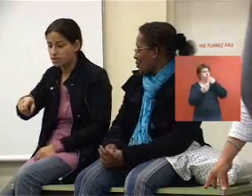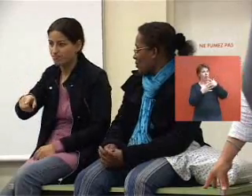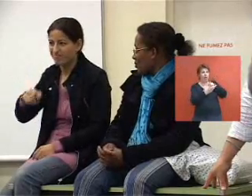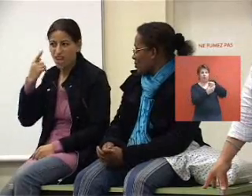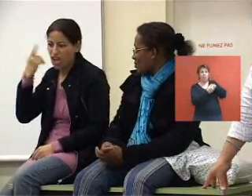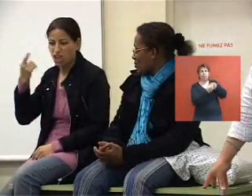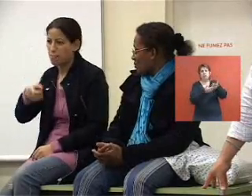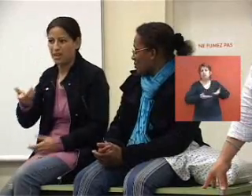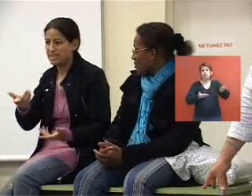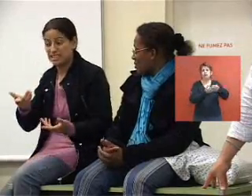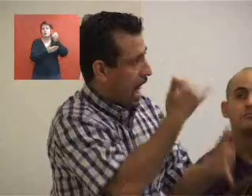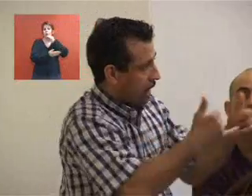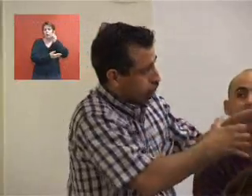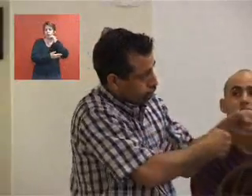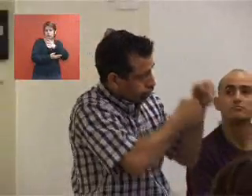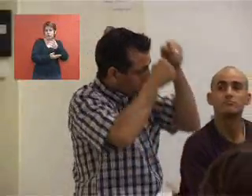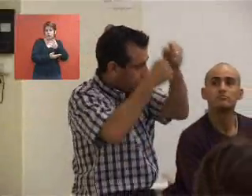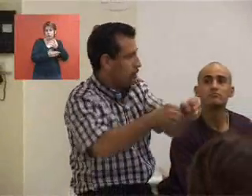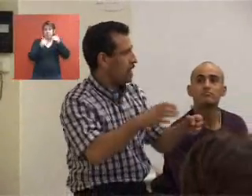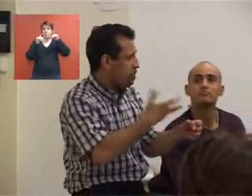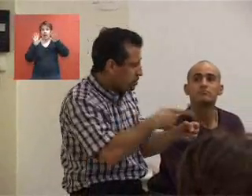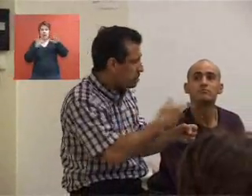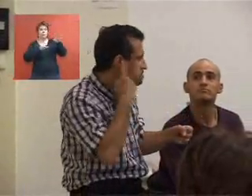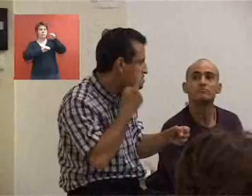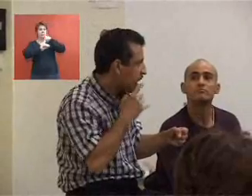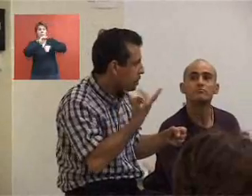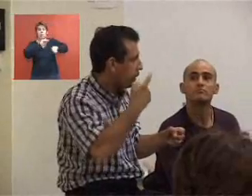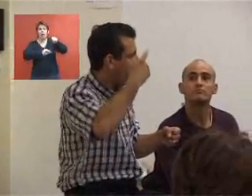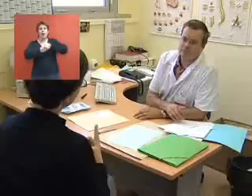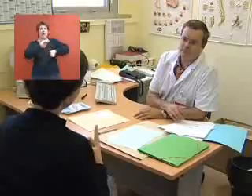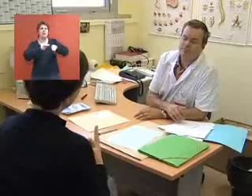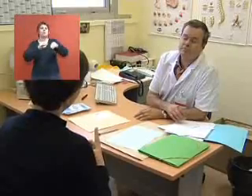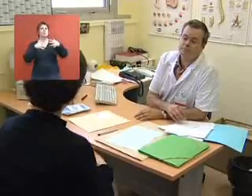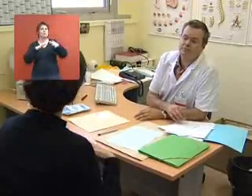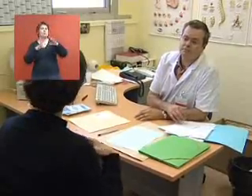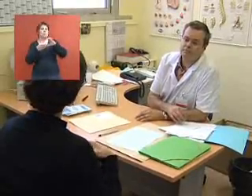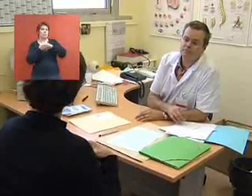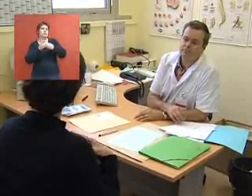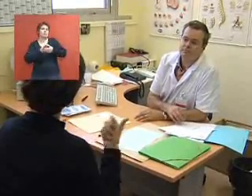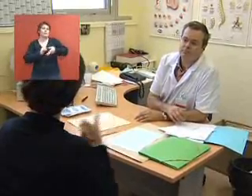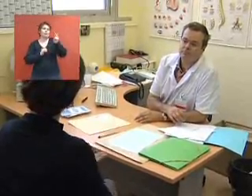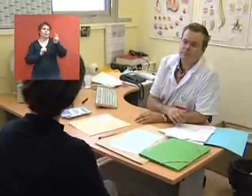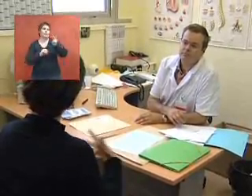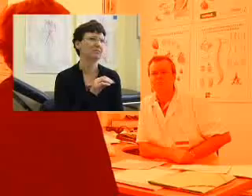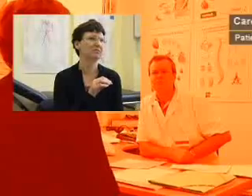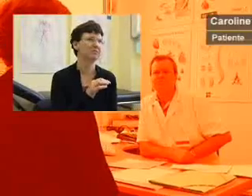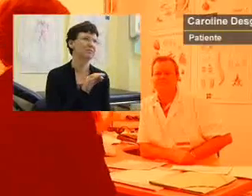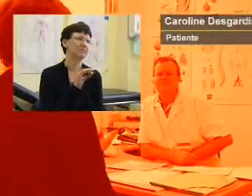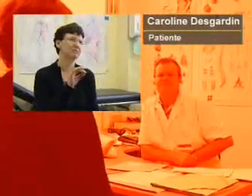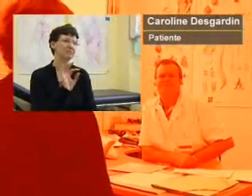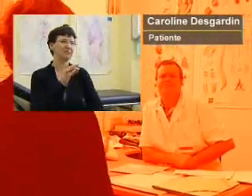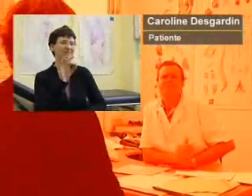communication convient dans la plupart des situations de la vie quotidienne. En revanche, quand il s'agit de se faire soigner, c'est beaucoup plus